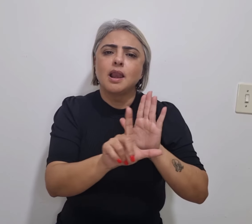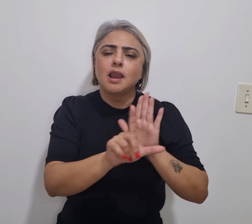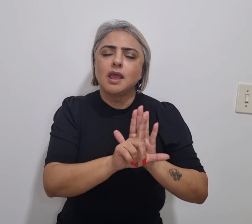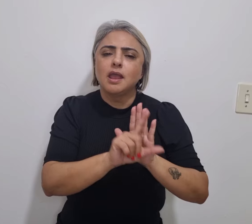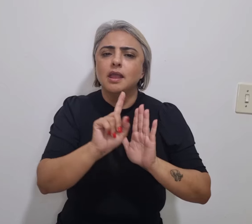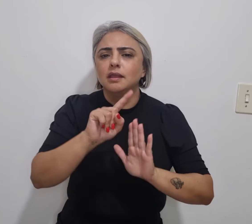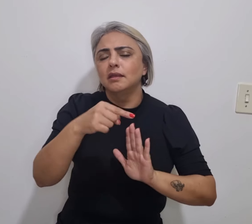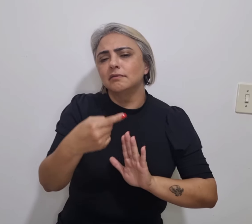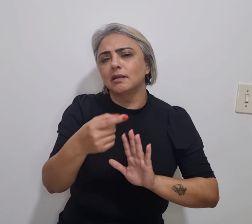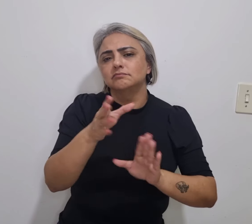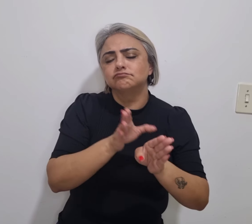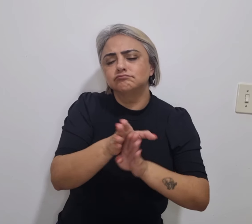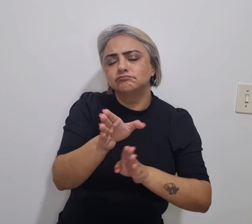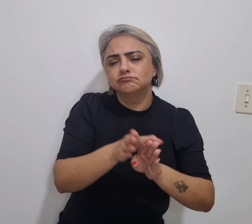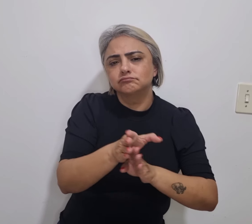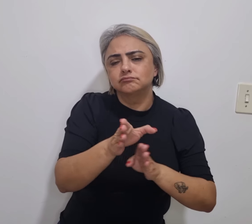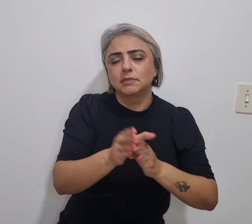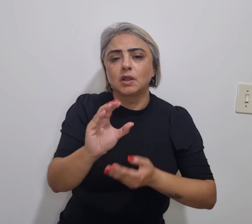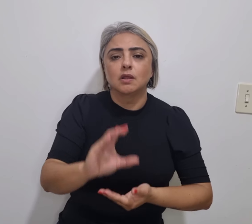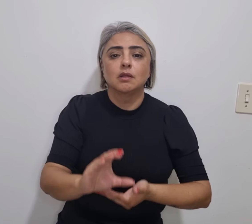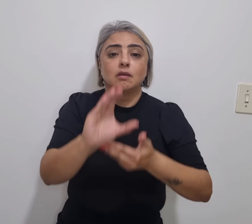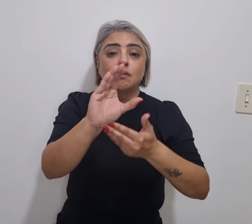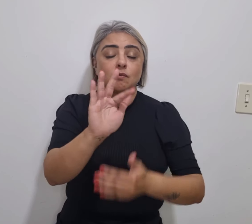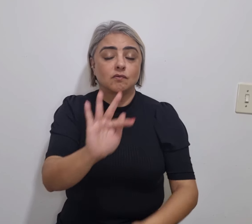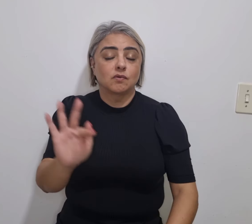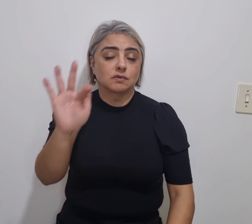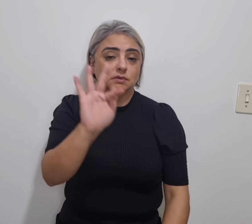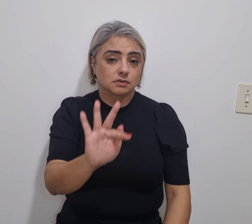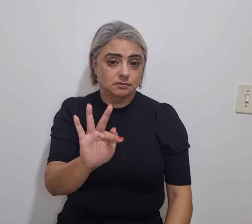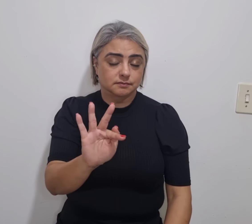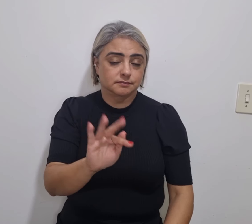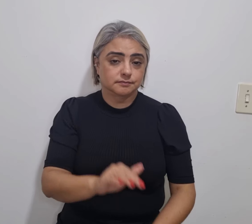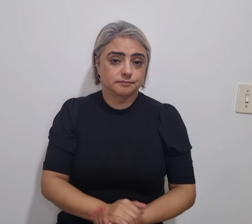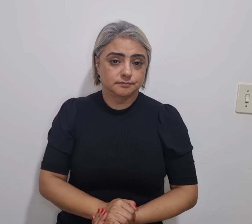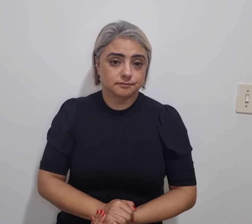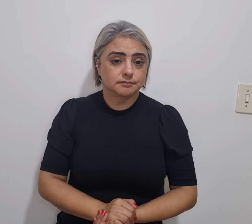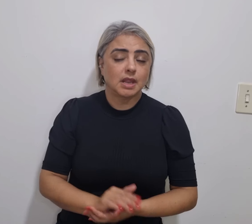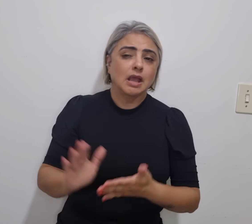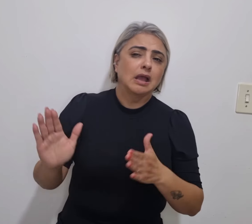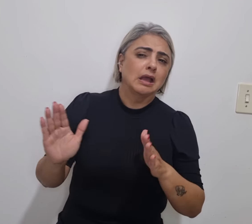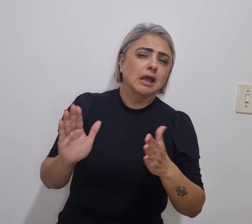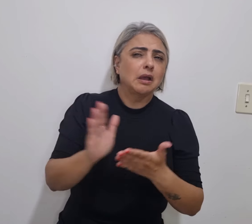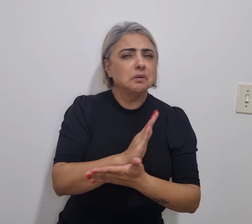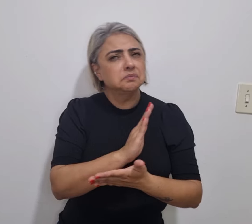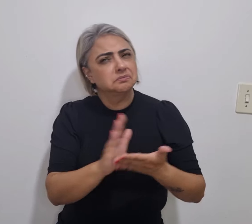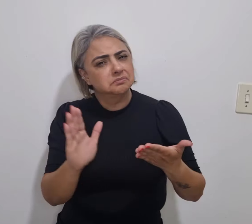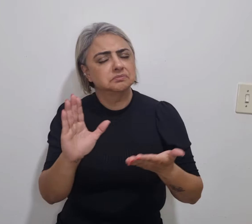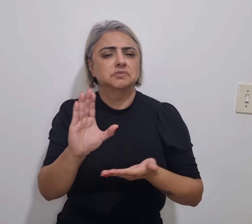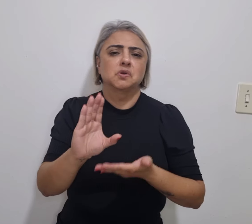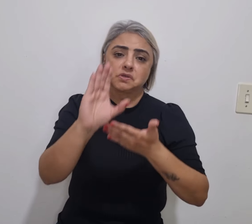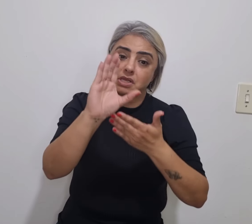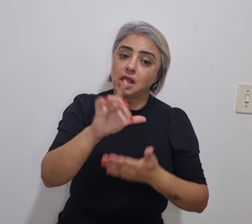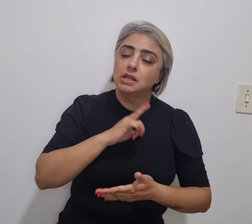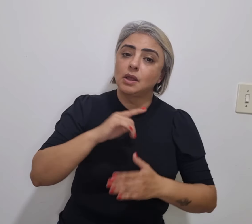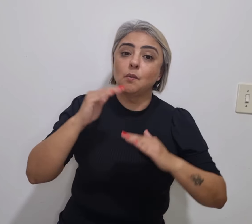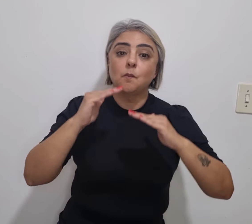das orientações do Conselho Federal. Alguns conselhos têm um equilíbrio